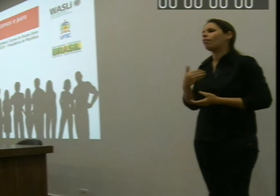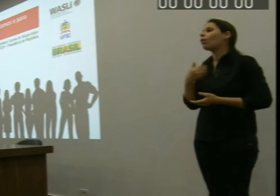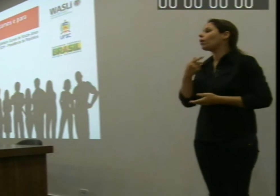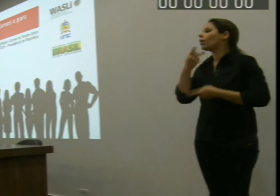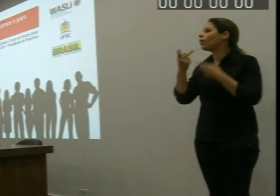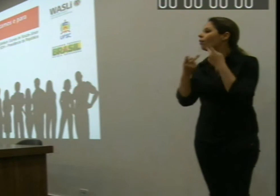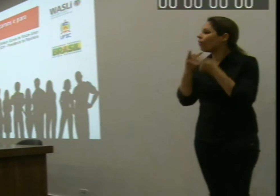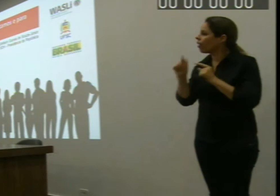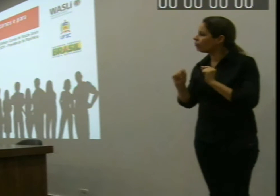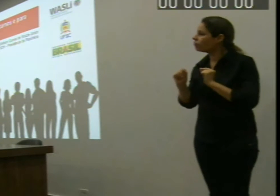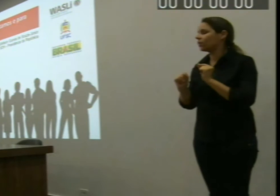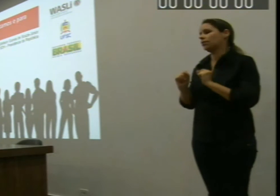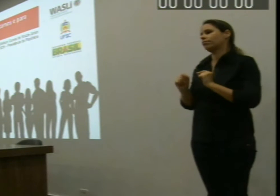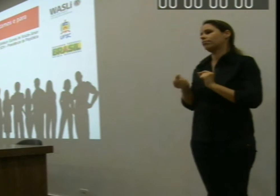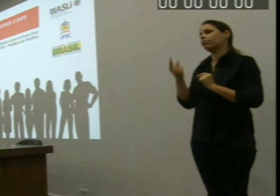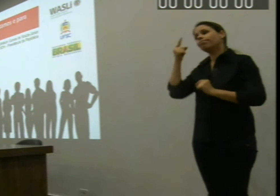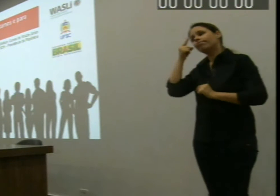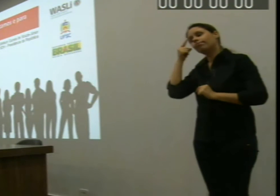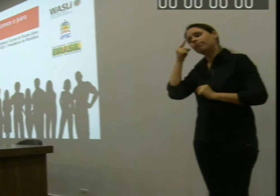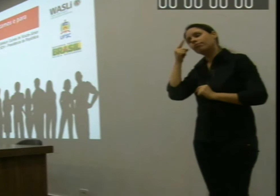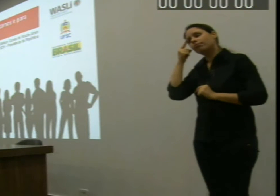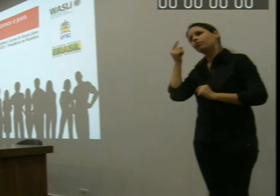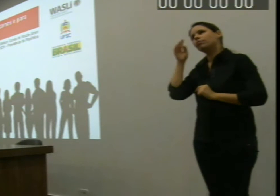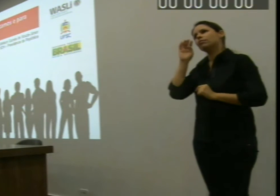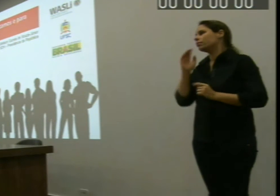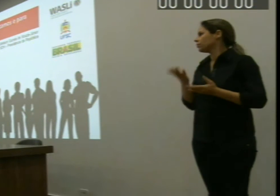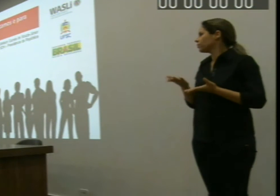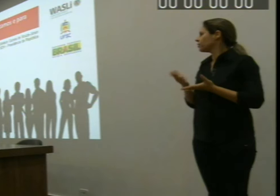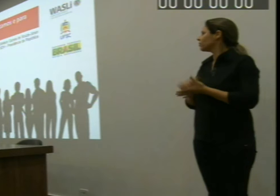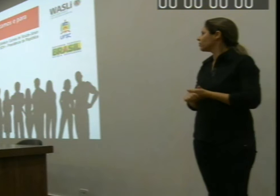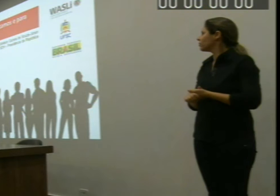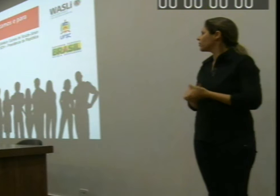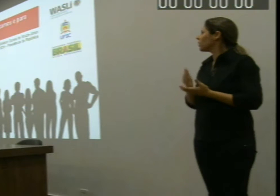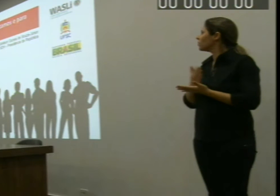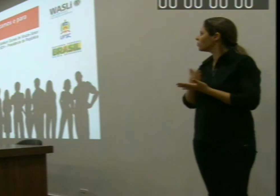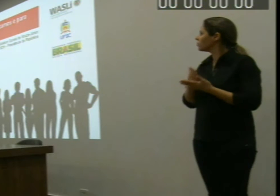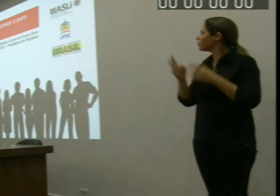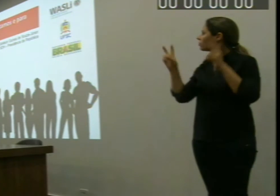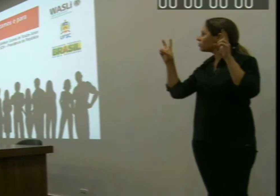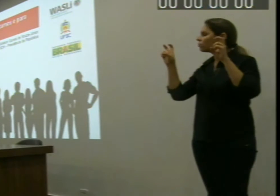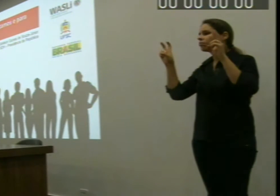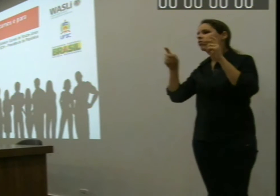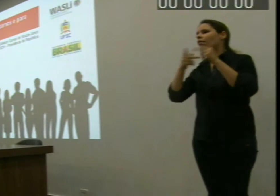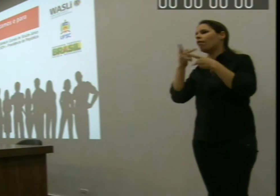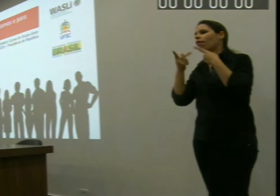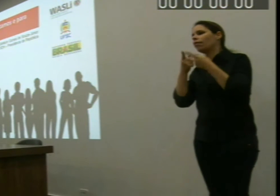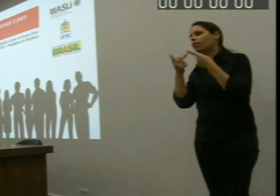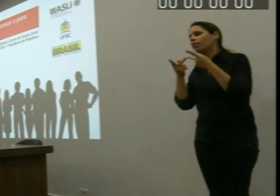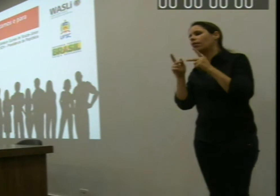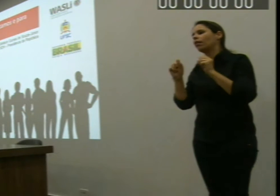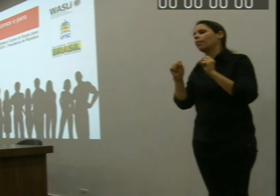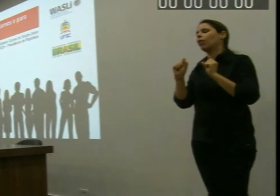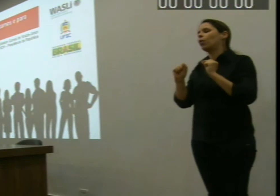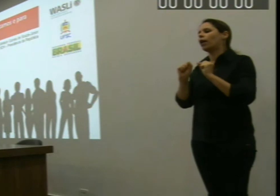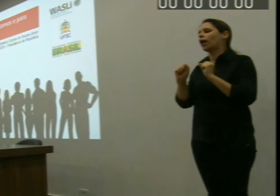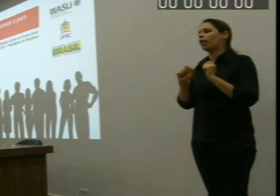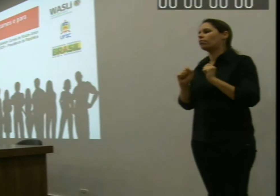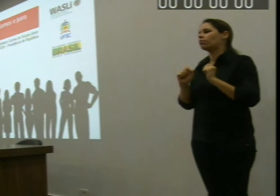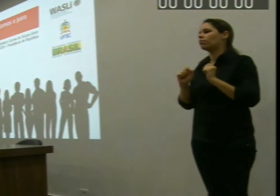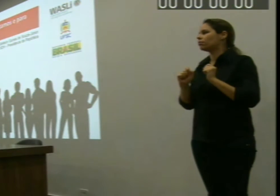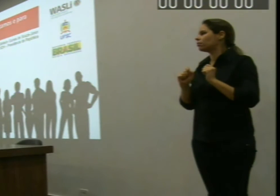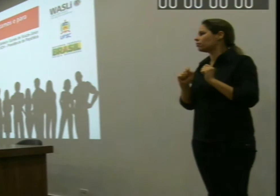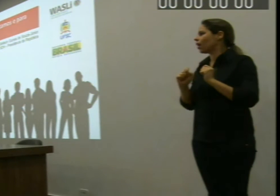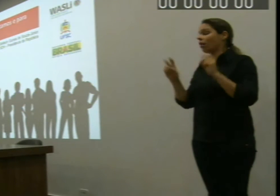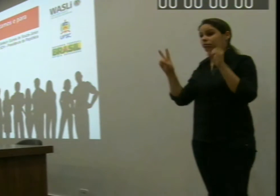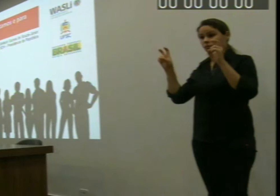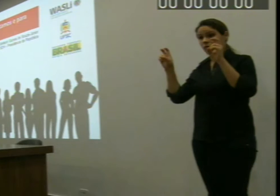algumas reflexões né me foi proposto o tema de falar sobre as atualidades né da da das questões do do dos intérpretes de